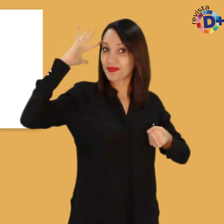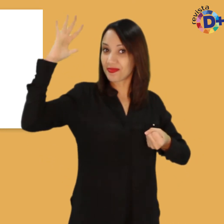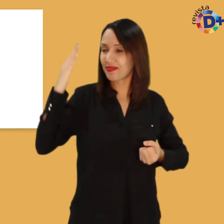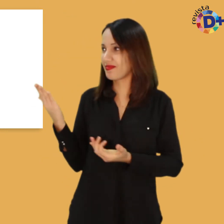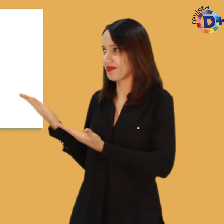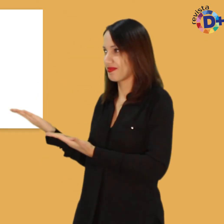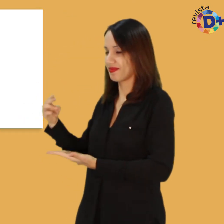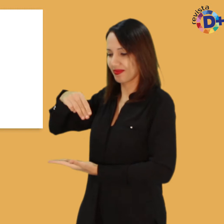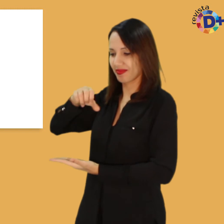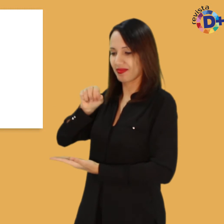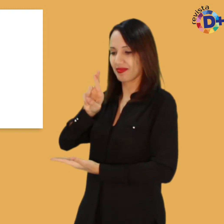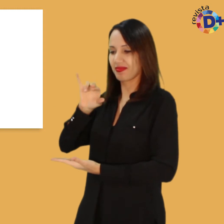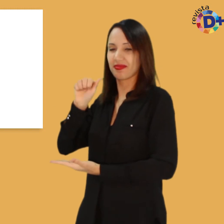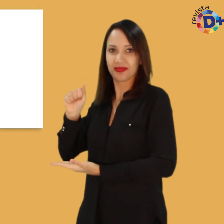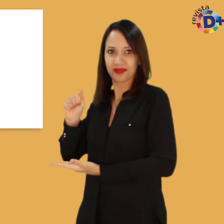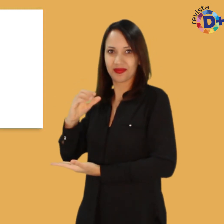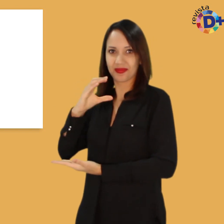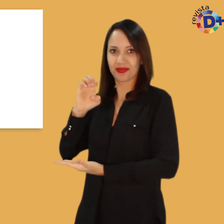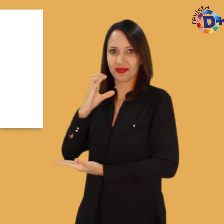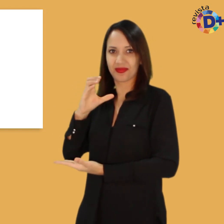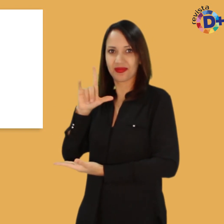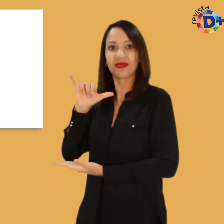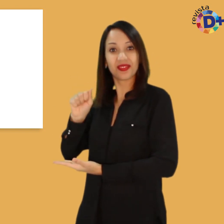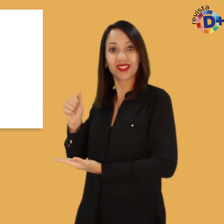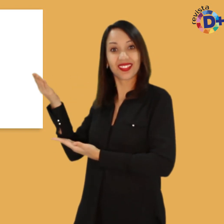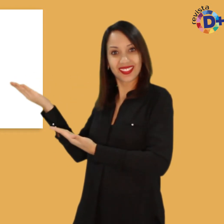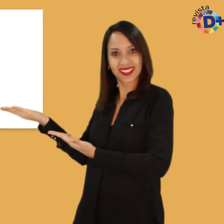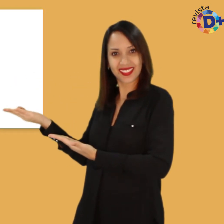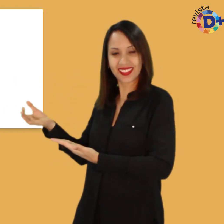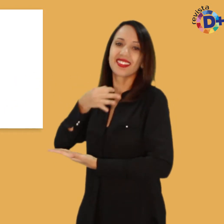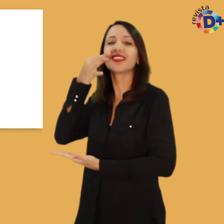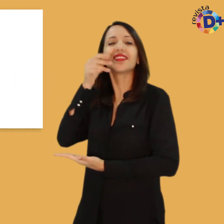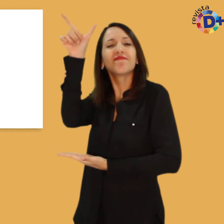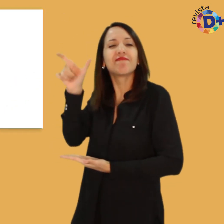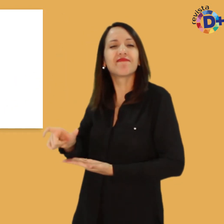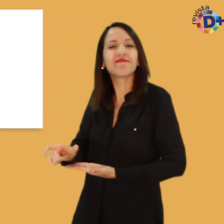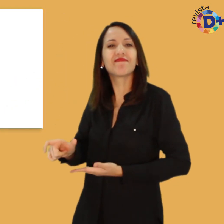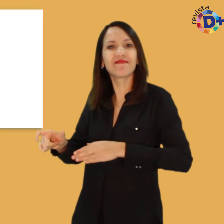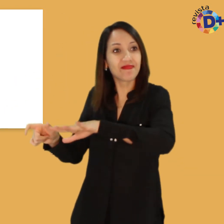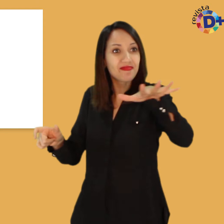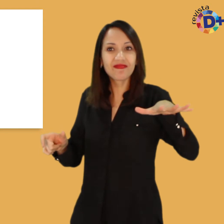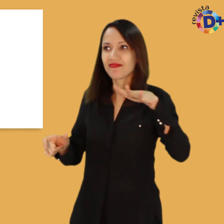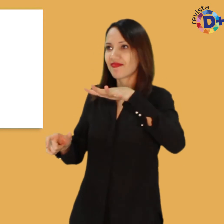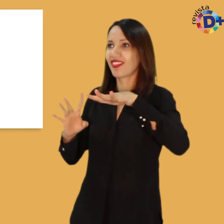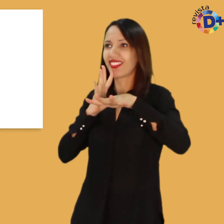Cecília Moura propõe que esse indivíduo seja conhecido não apenas como surdo, mas